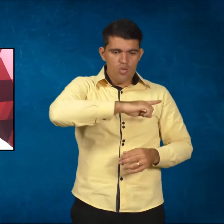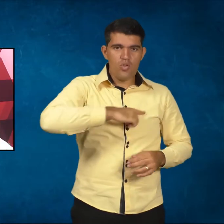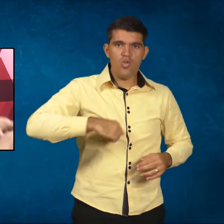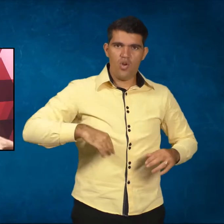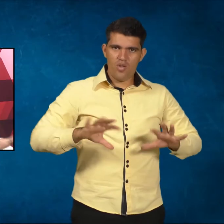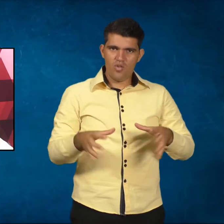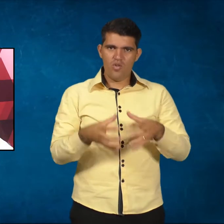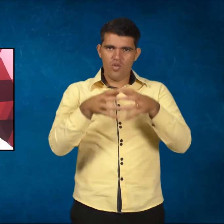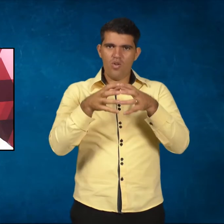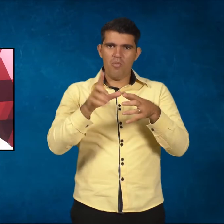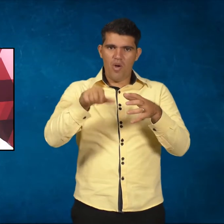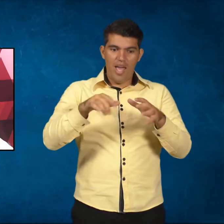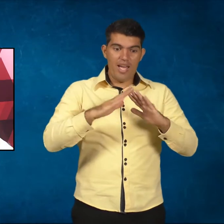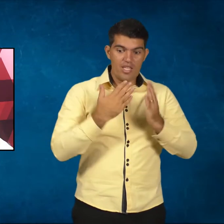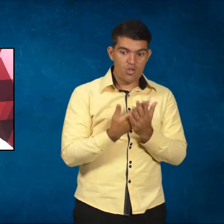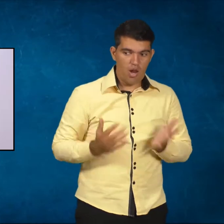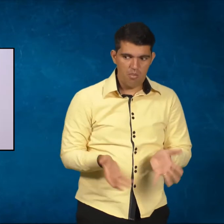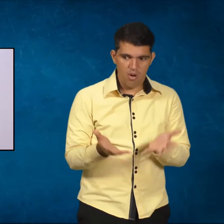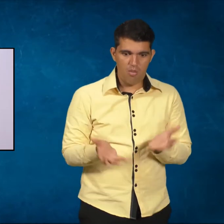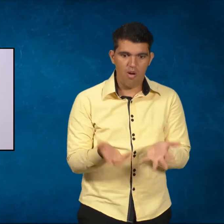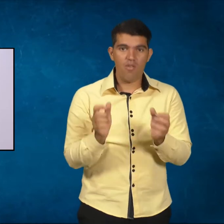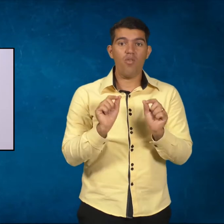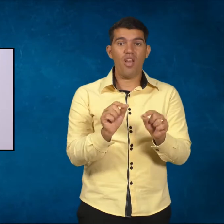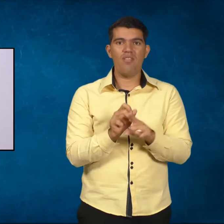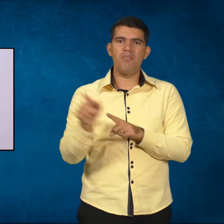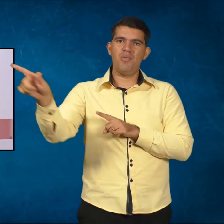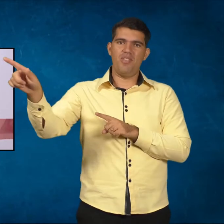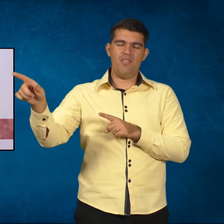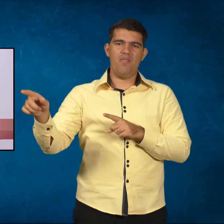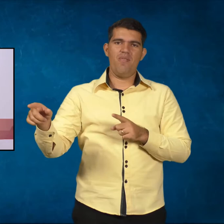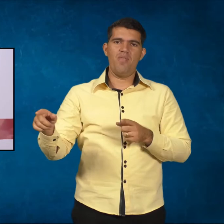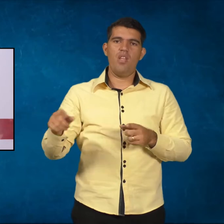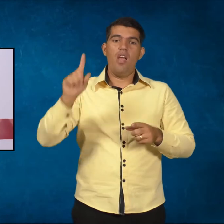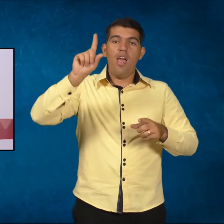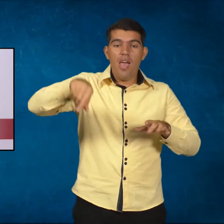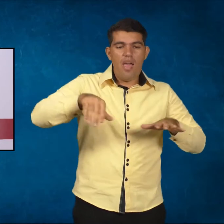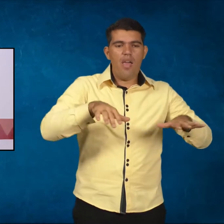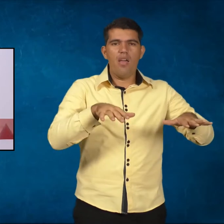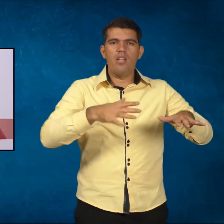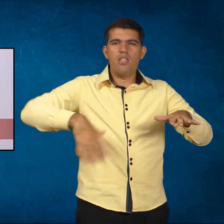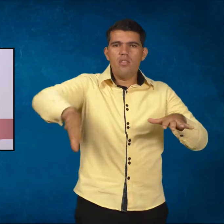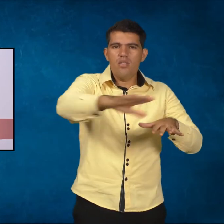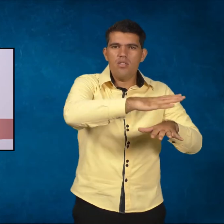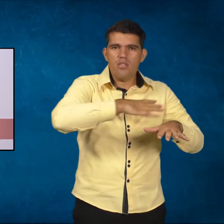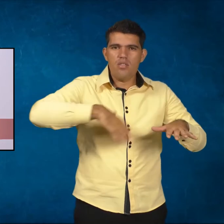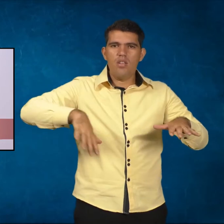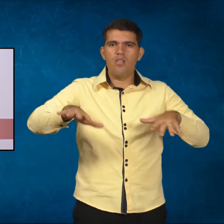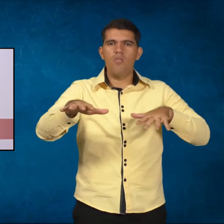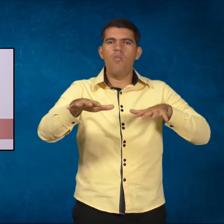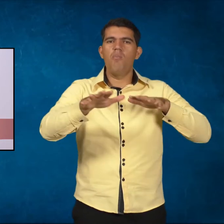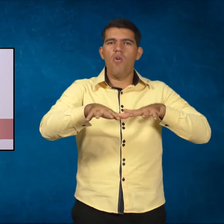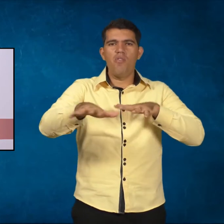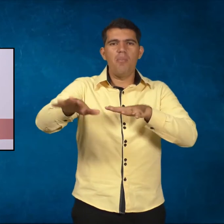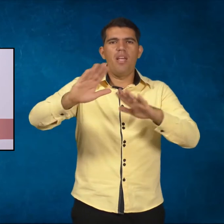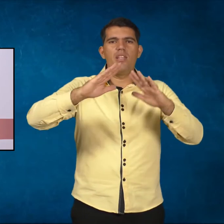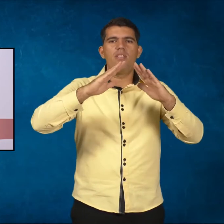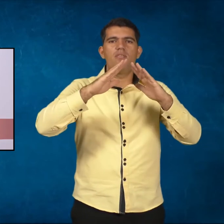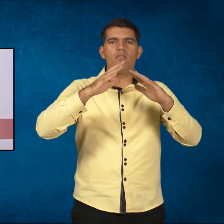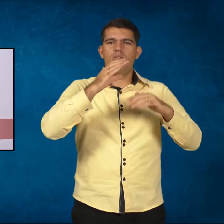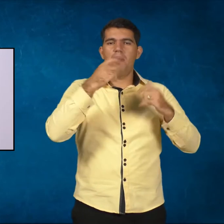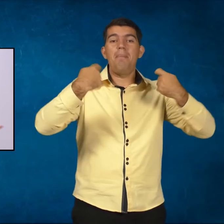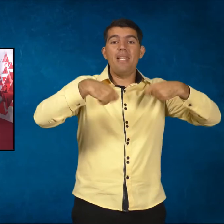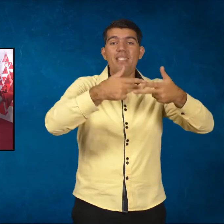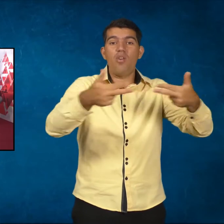uma expulsão que a escola promove é são os movimentos da própria educação de adultos porque ele tem